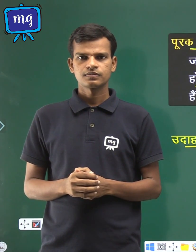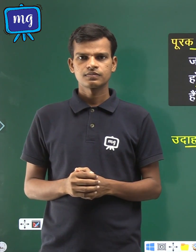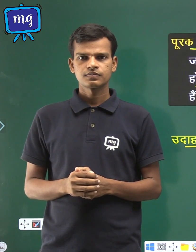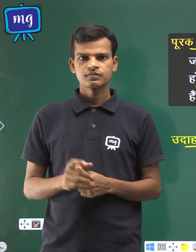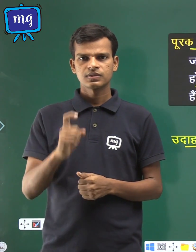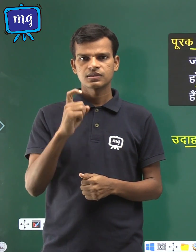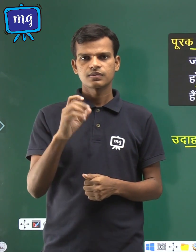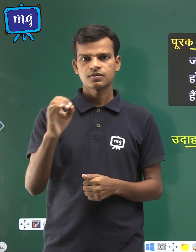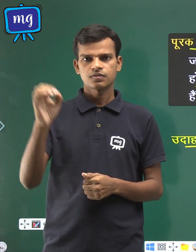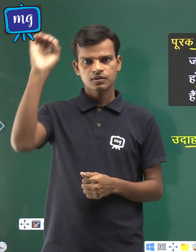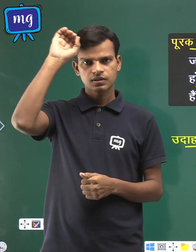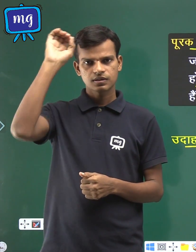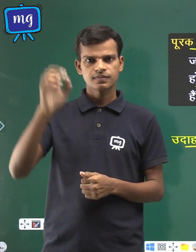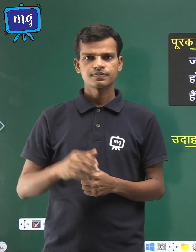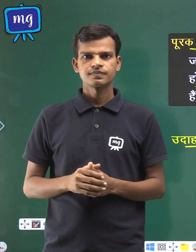70 डिग्री